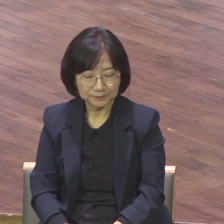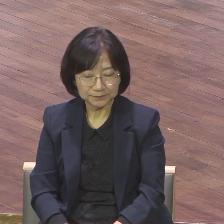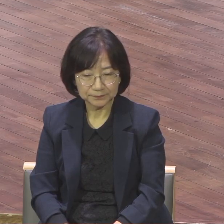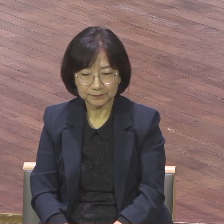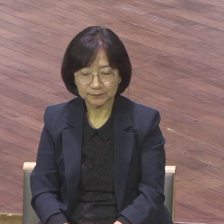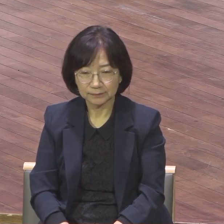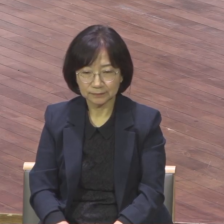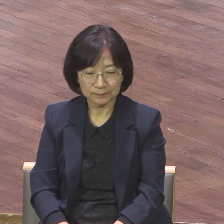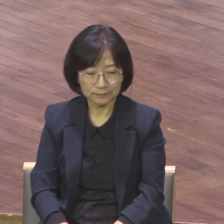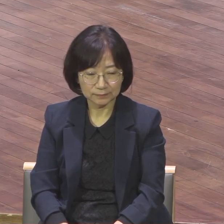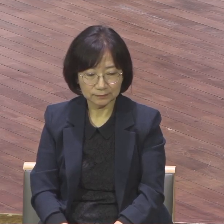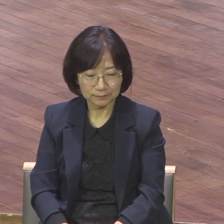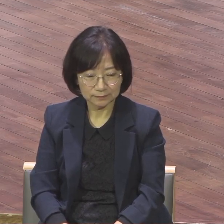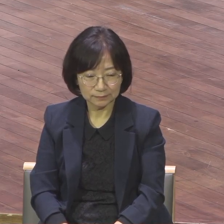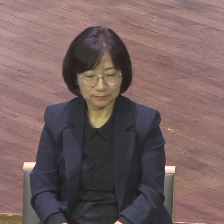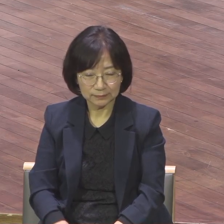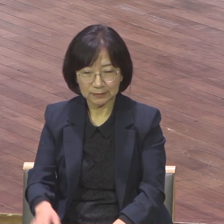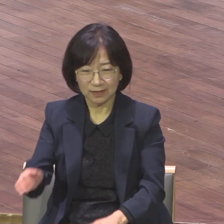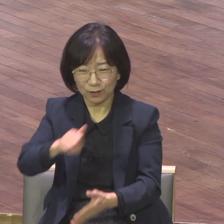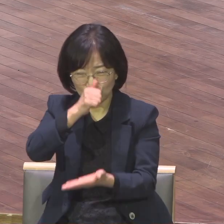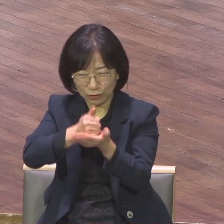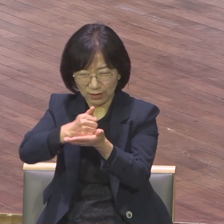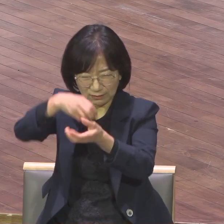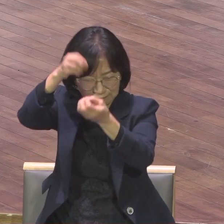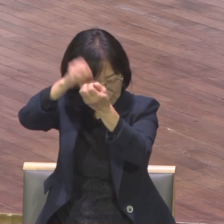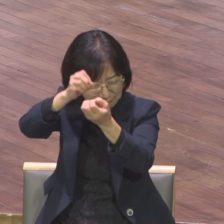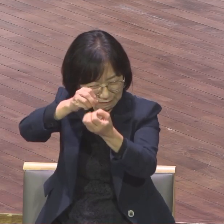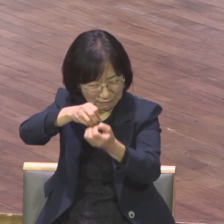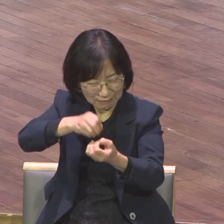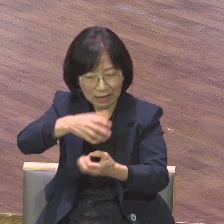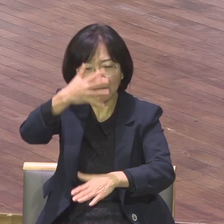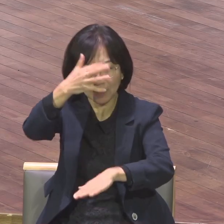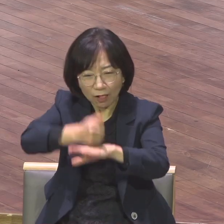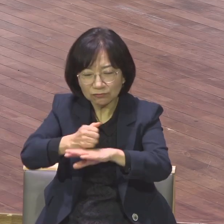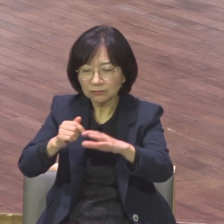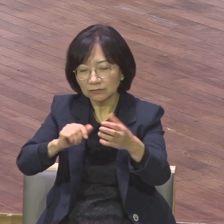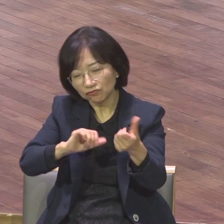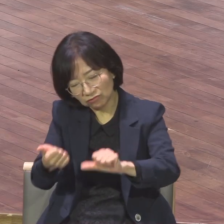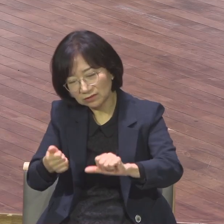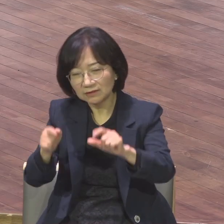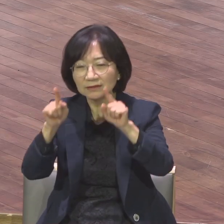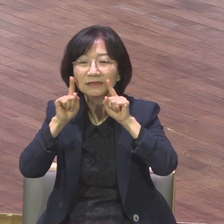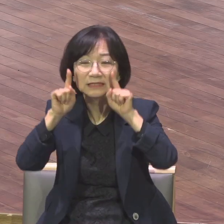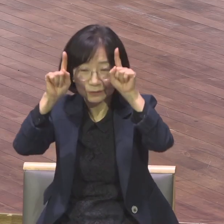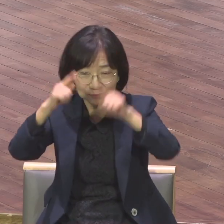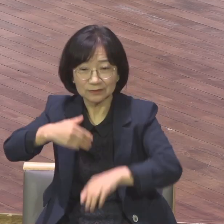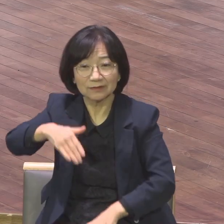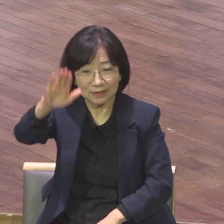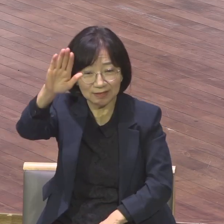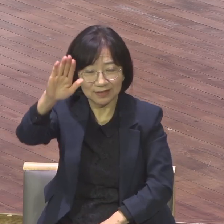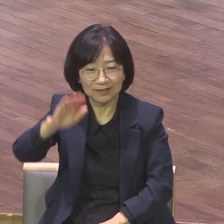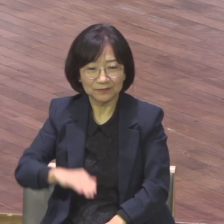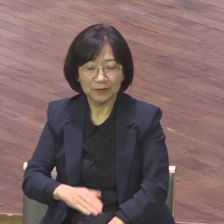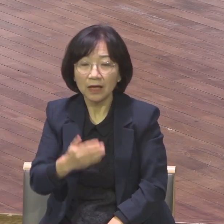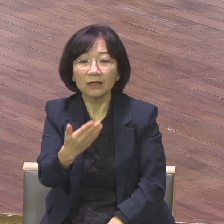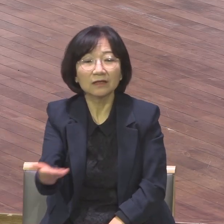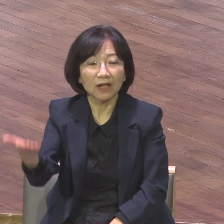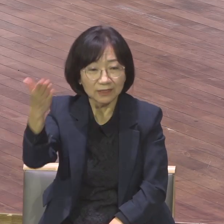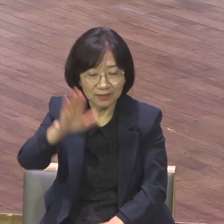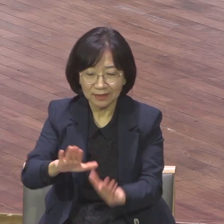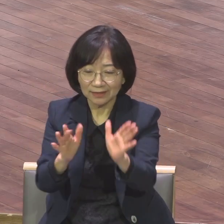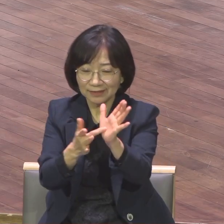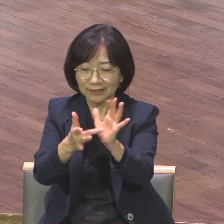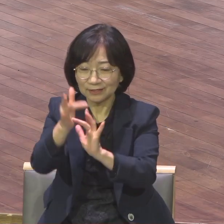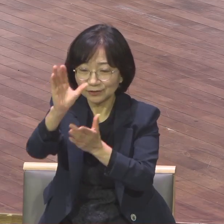그냥 가만히 있으면 그냥 갑니다, 지옥으로. 여기서 예수 그리스도를 믿는 자만이 구원을